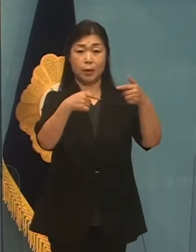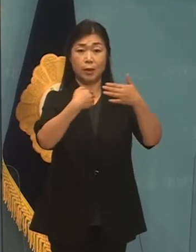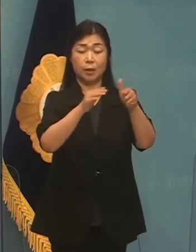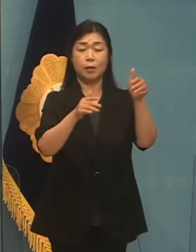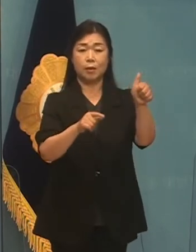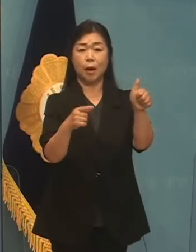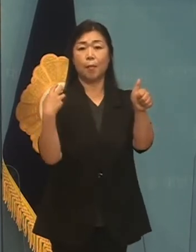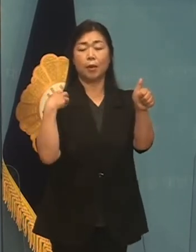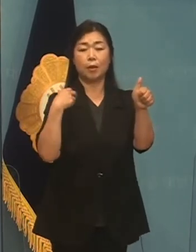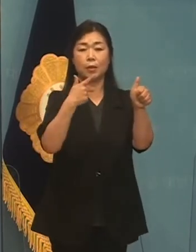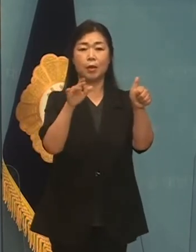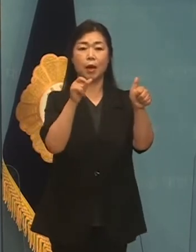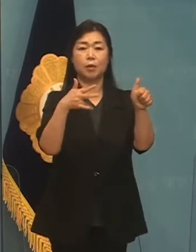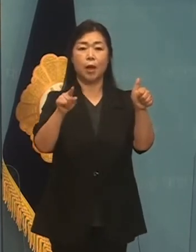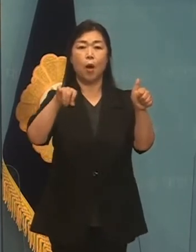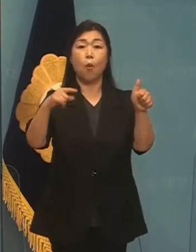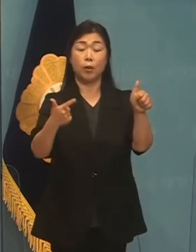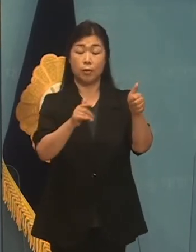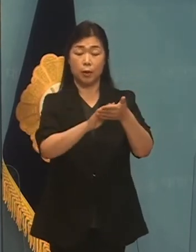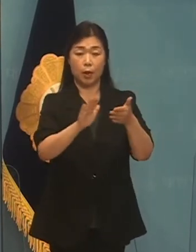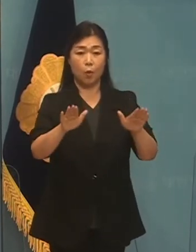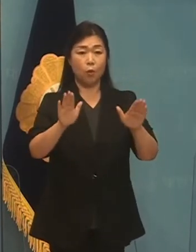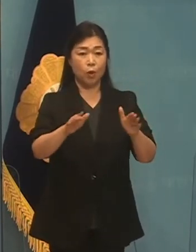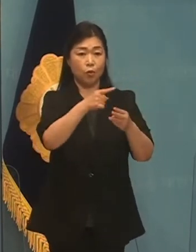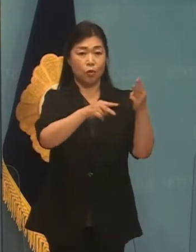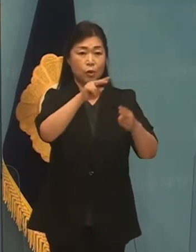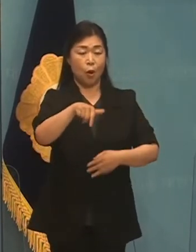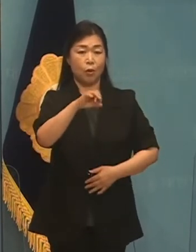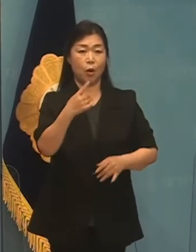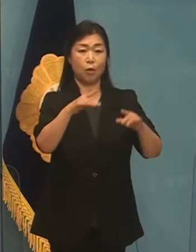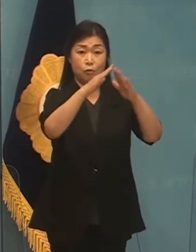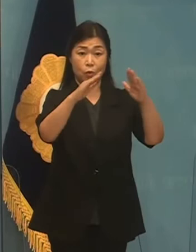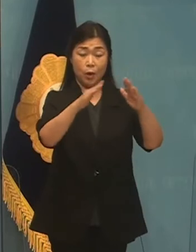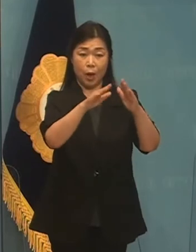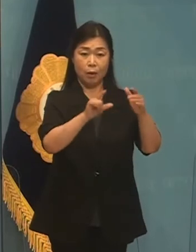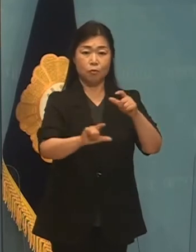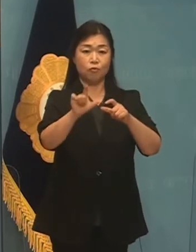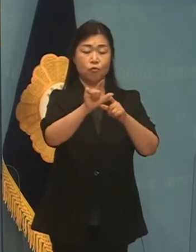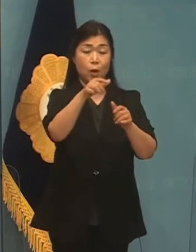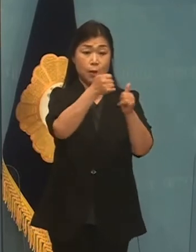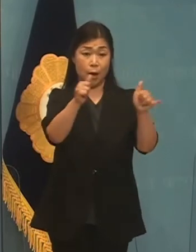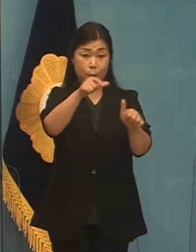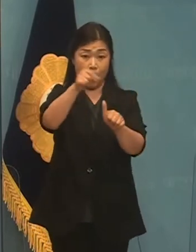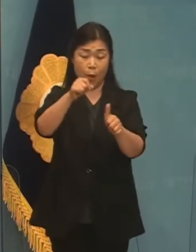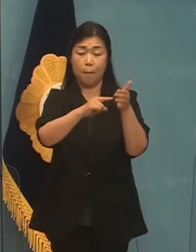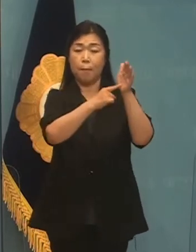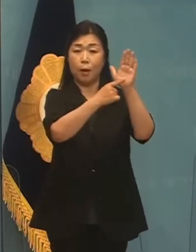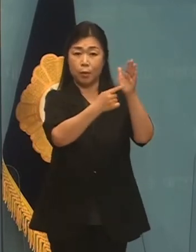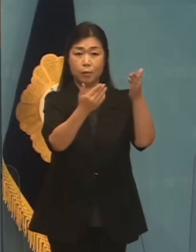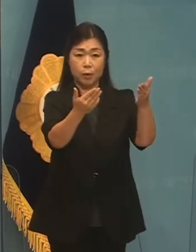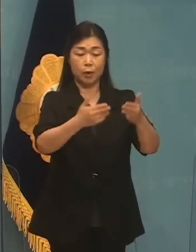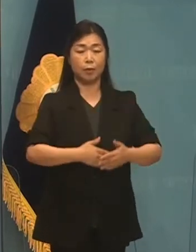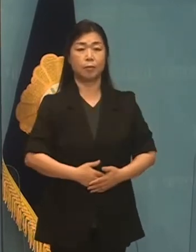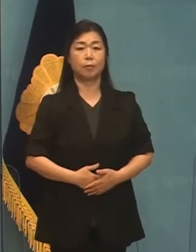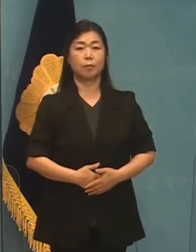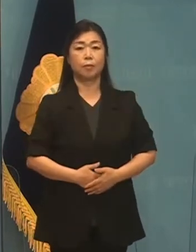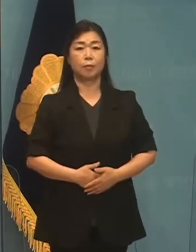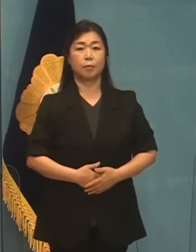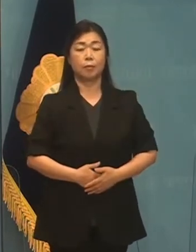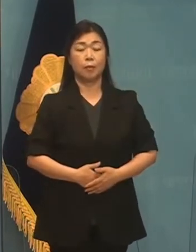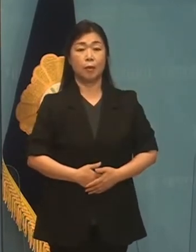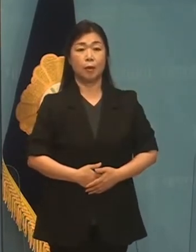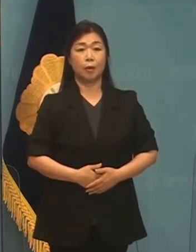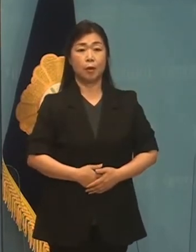의원입니다. 오늘은 윤석열 국민캠프 추가영입 인사를 발표하겠습니다.